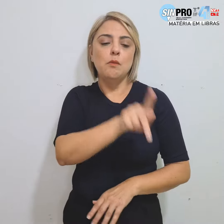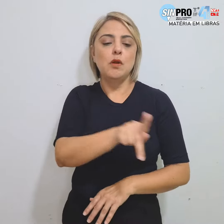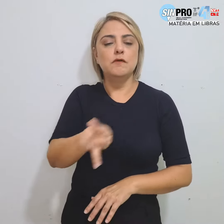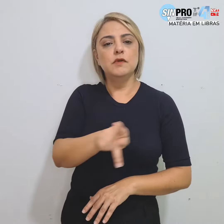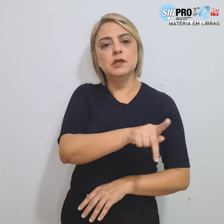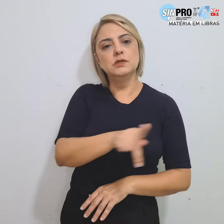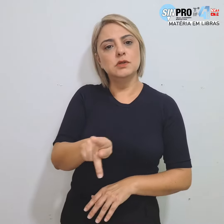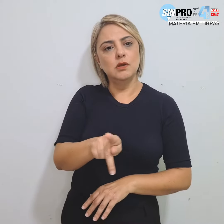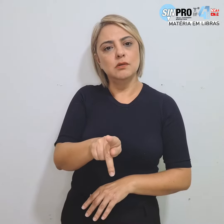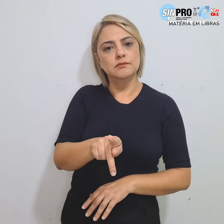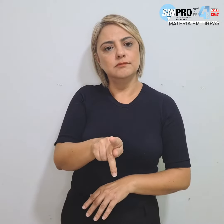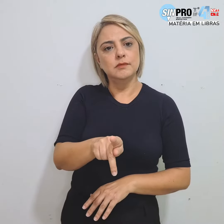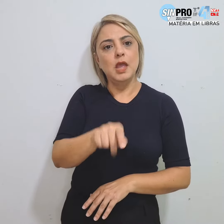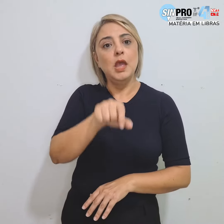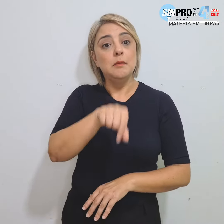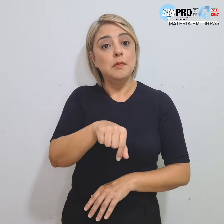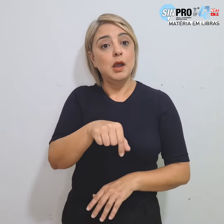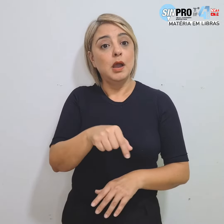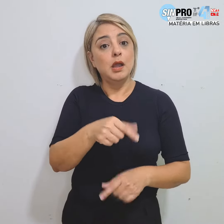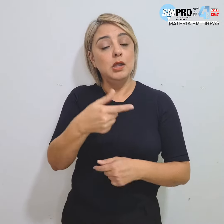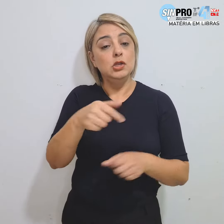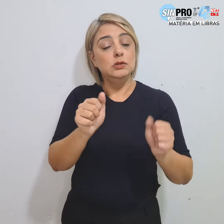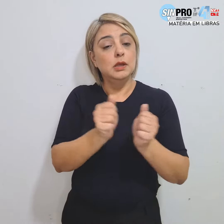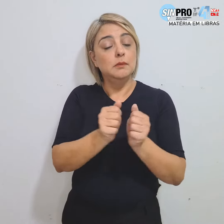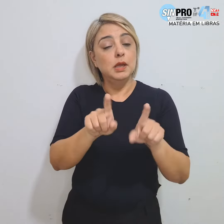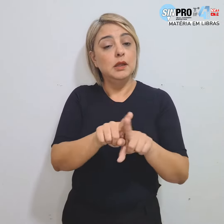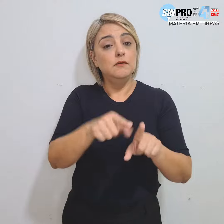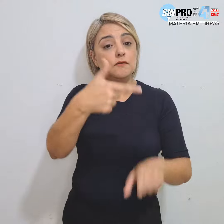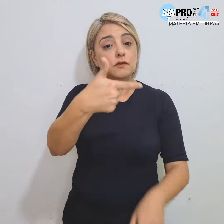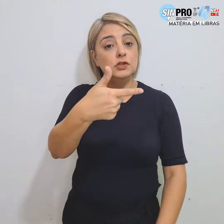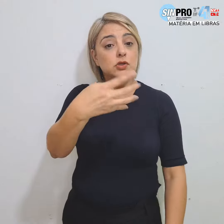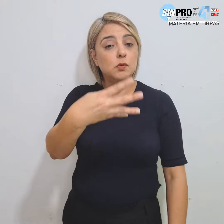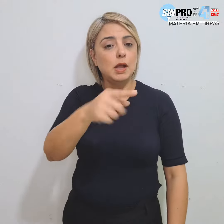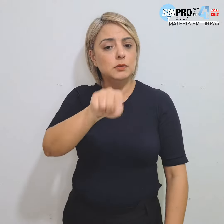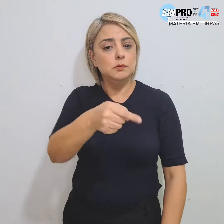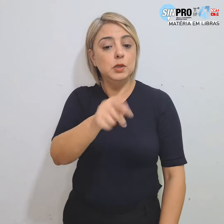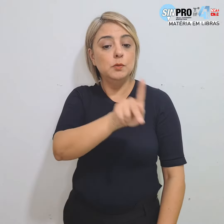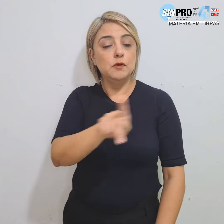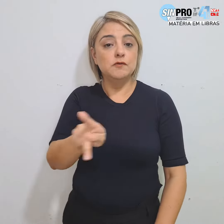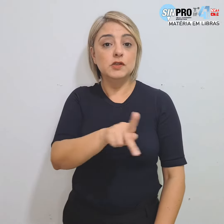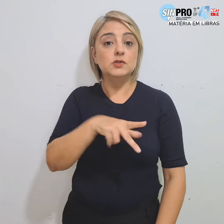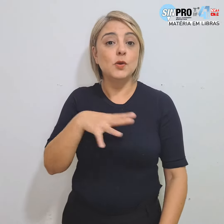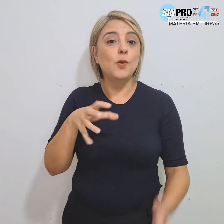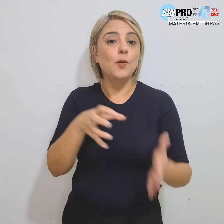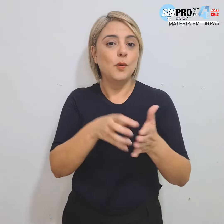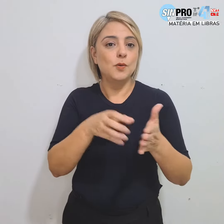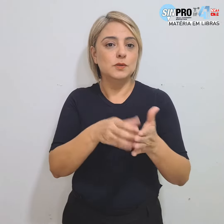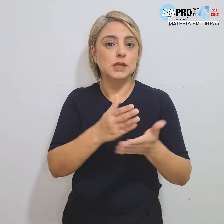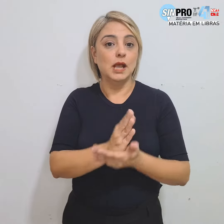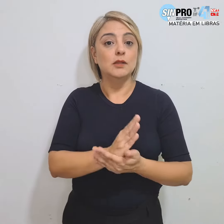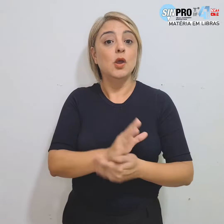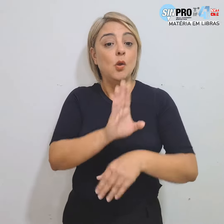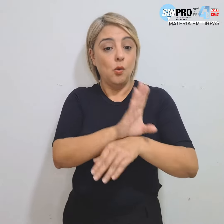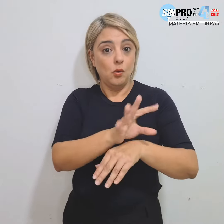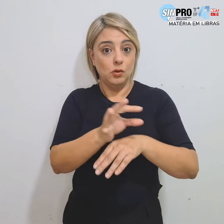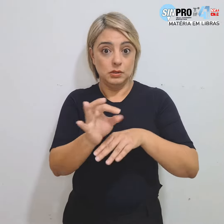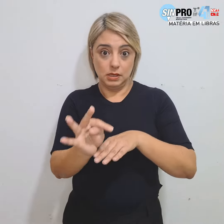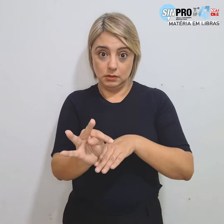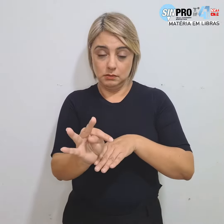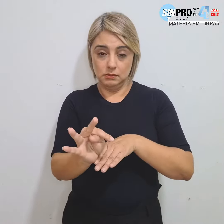24 mil efetivos. ou seja, o contrato temporário já